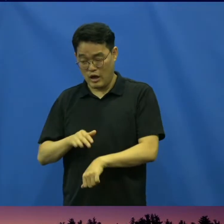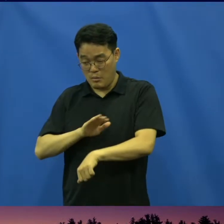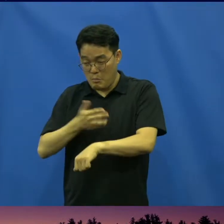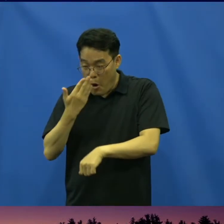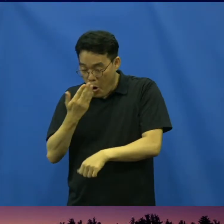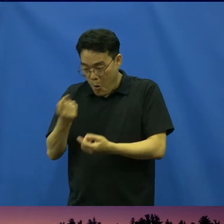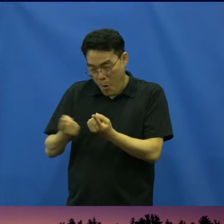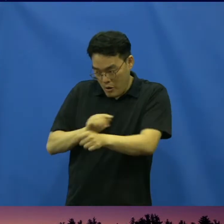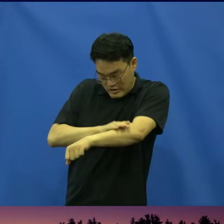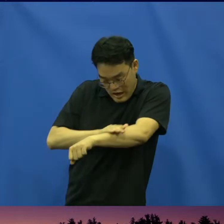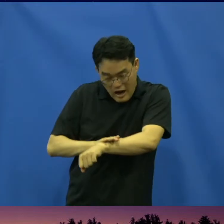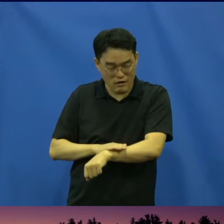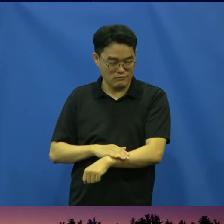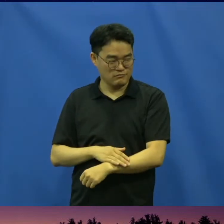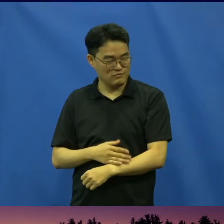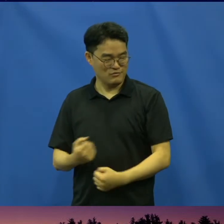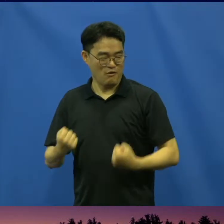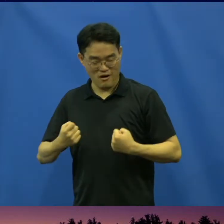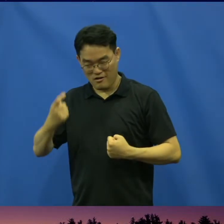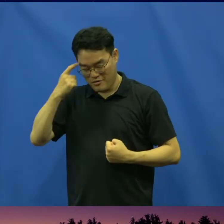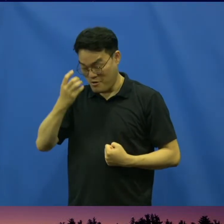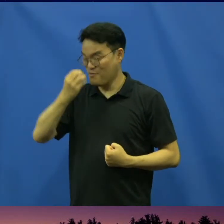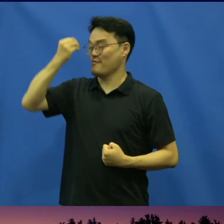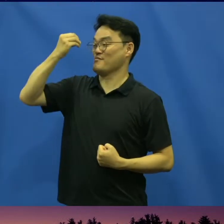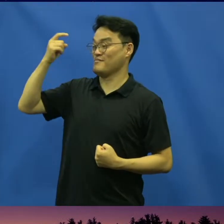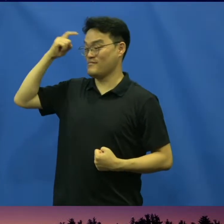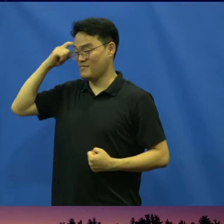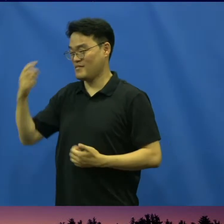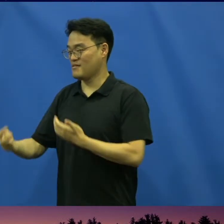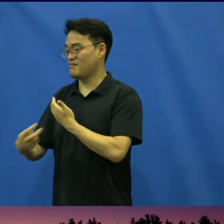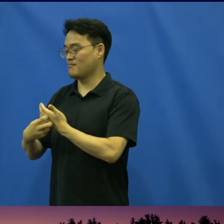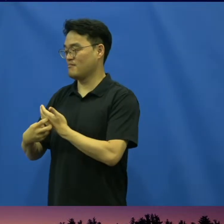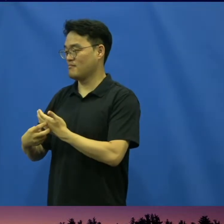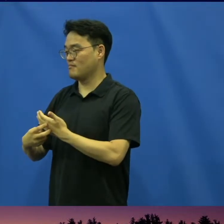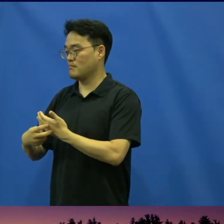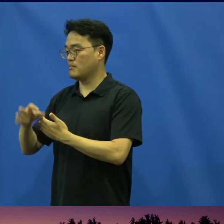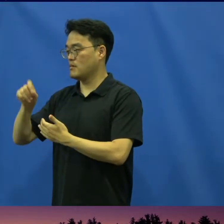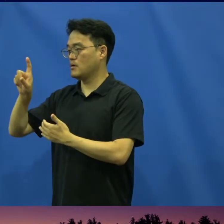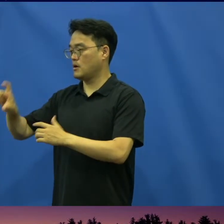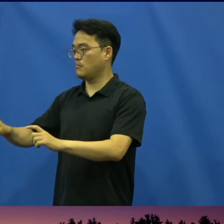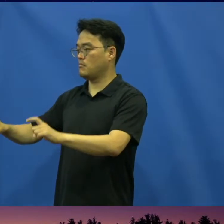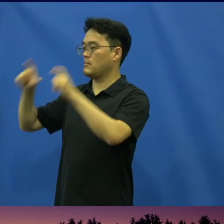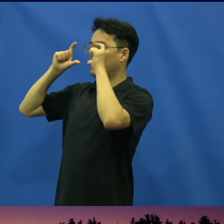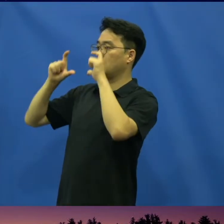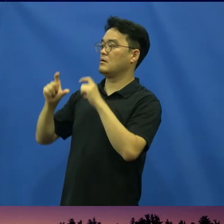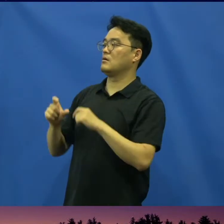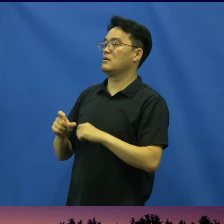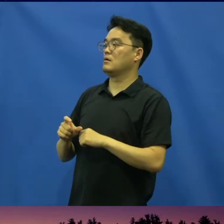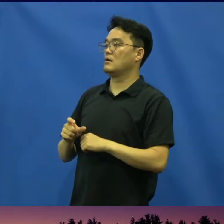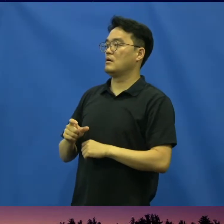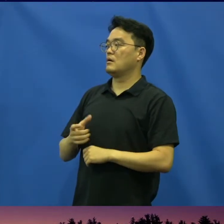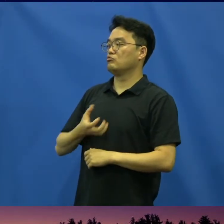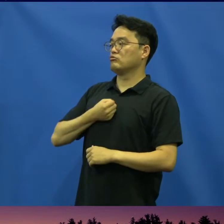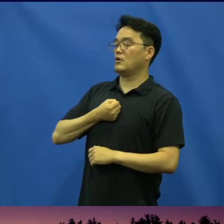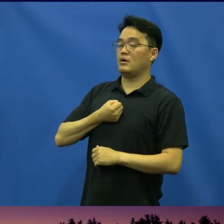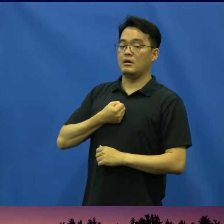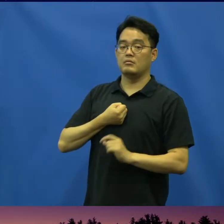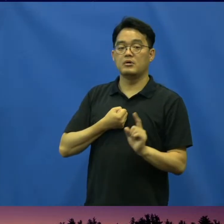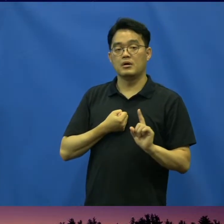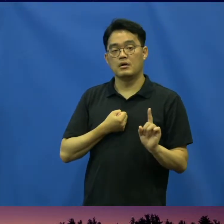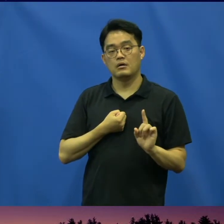아무리 의학이 발달하고 진료기구들이 첨단화되어도 나도 모르게 생긴 암을